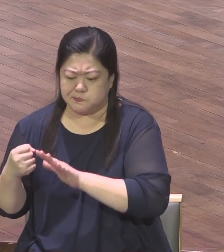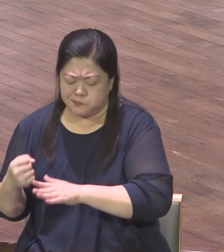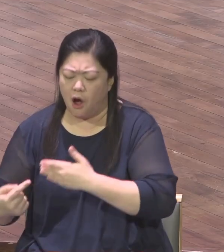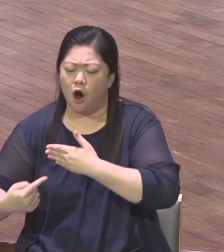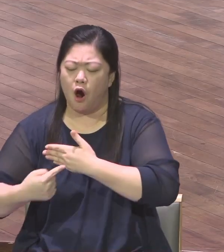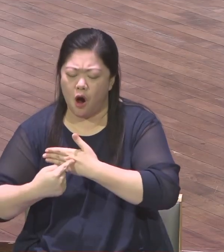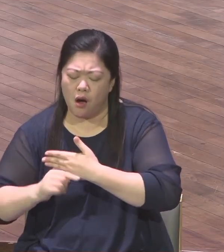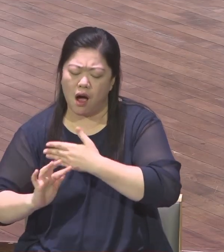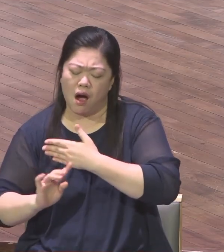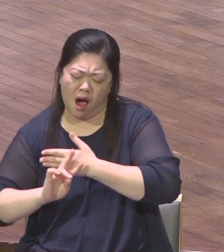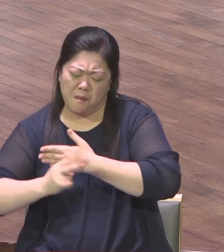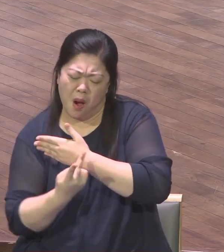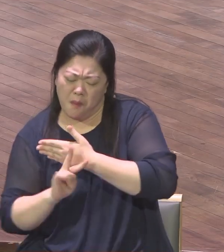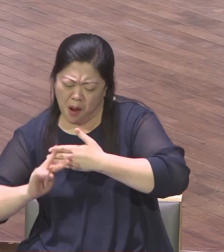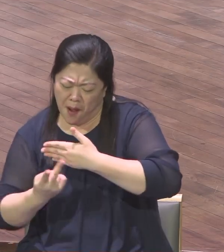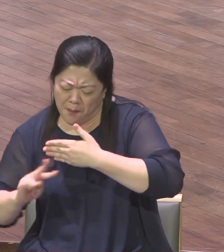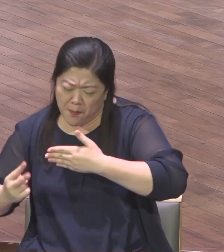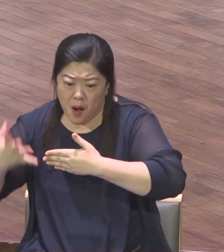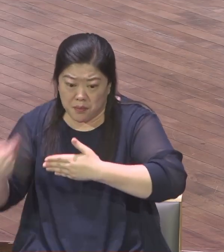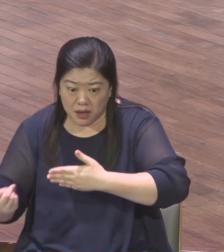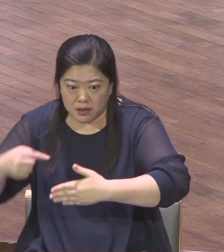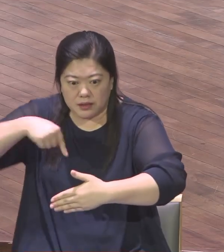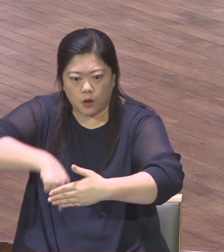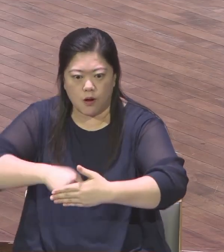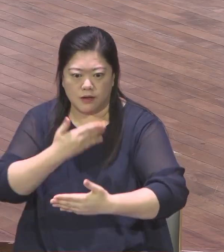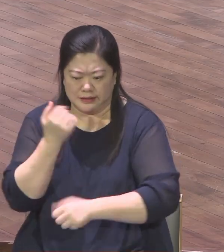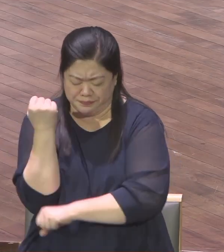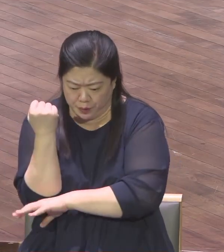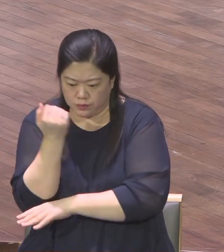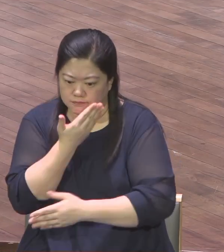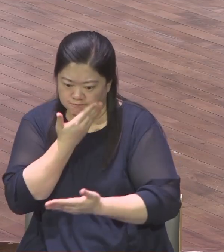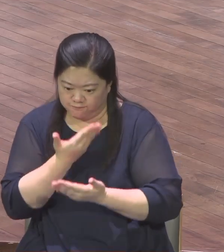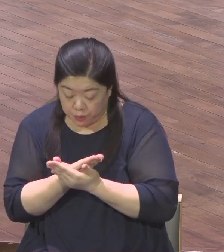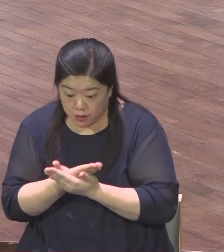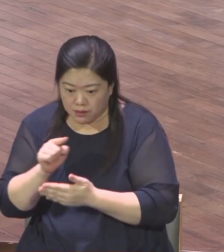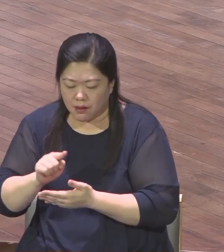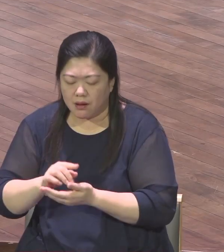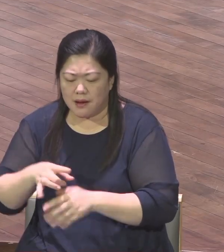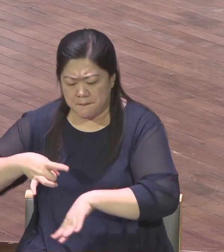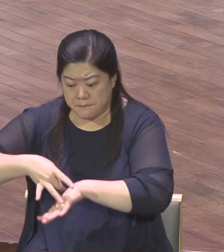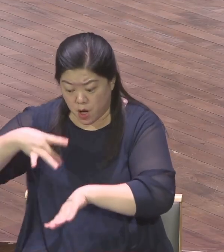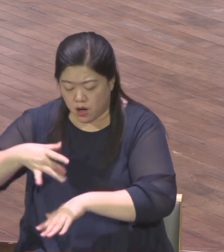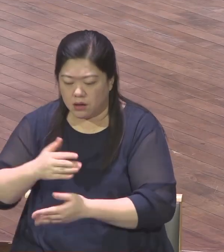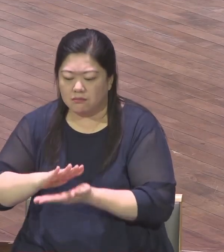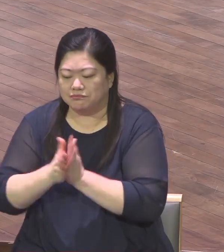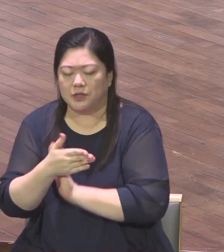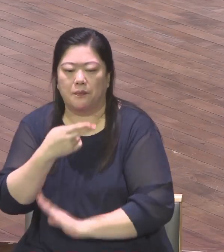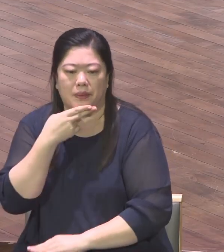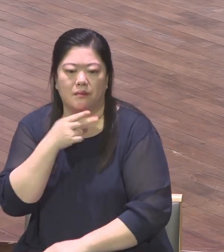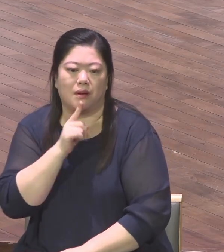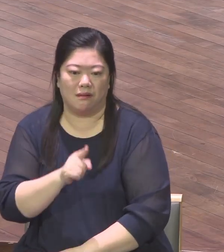환경을 뛰어넘는다. 이 에르메스는요, 그 제품